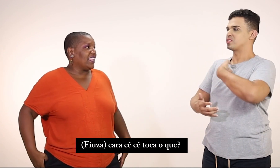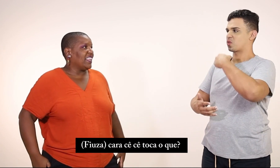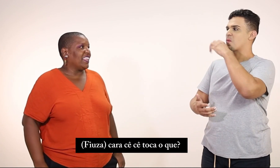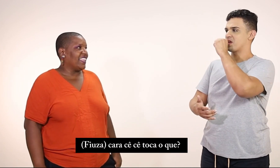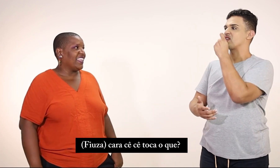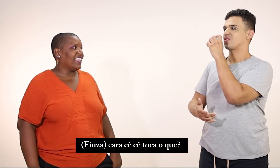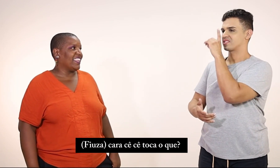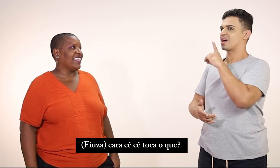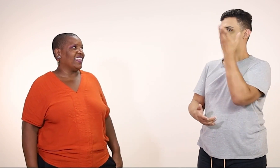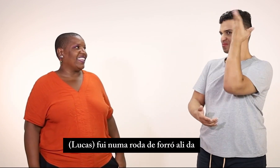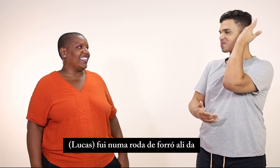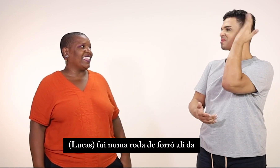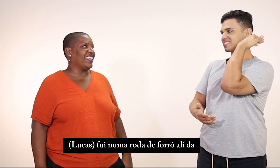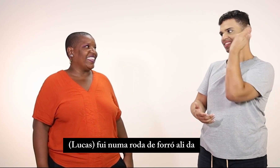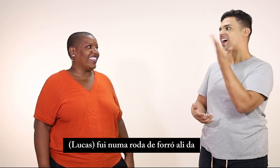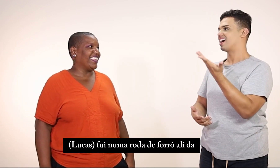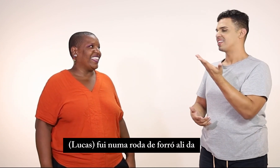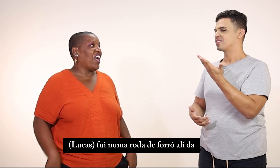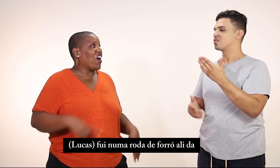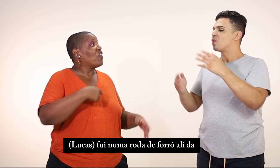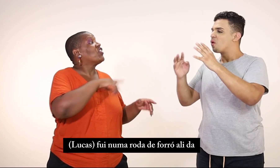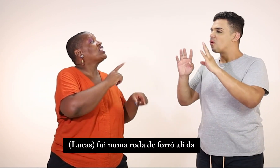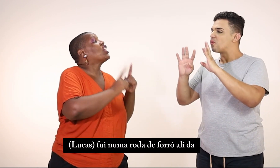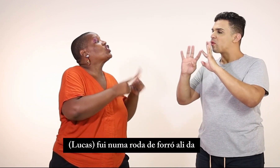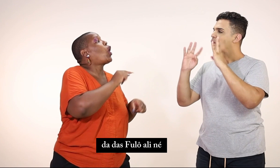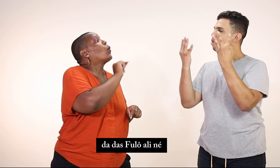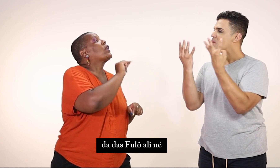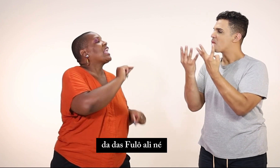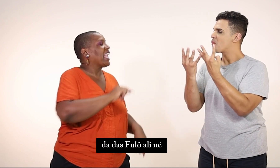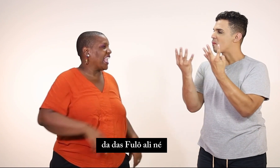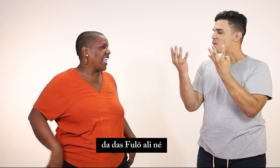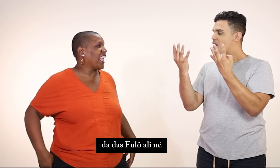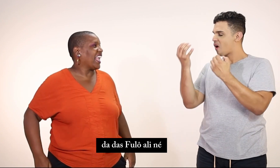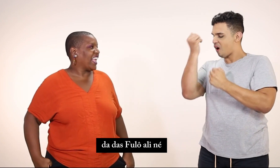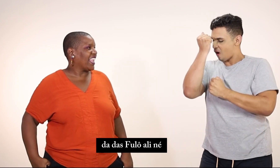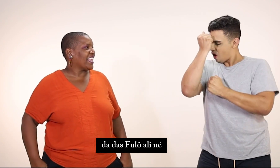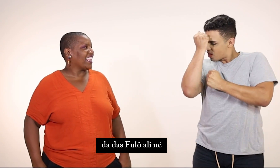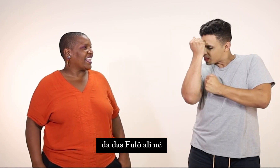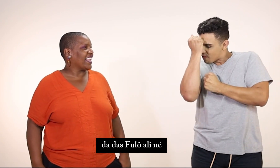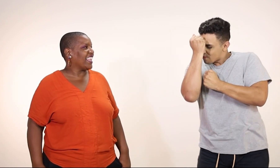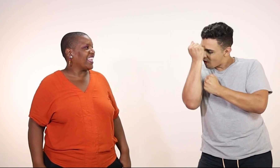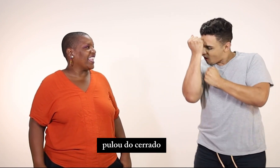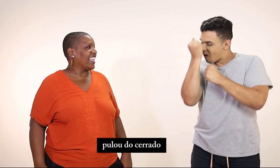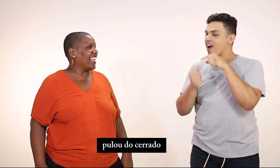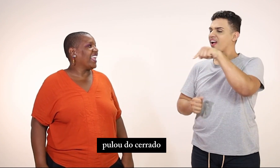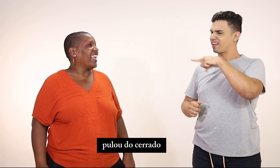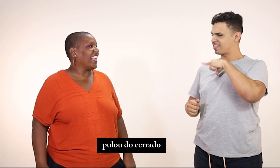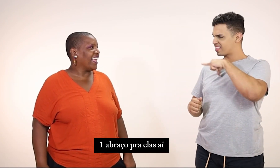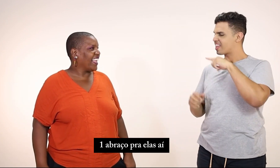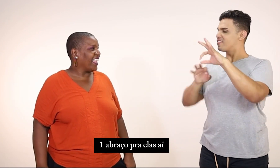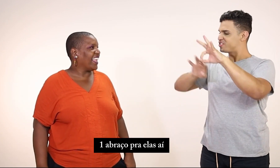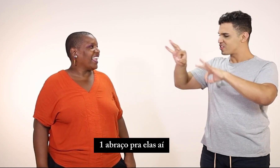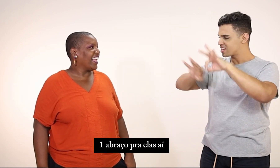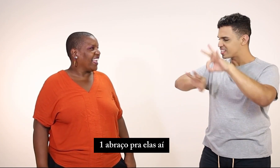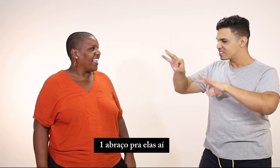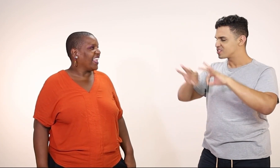quê? Fui numa roda de forró ali das Fulô ali, né? Fulô do Cerrado, um abraço pra elas aí.